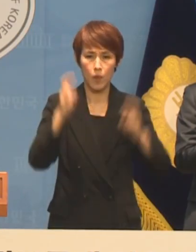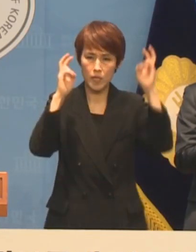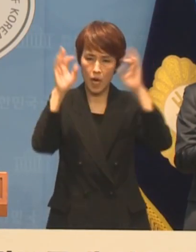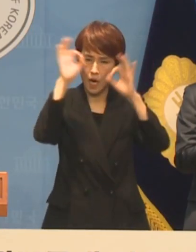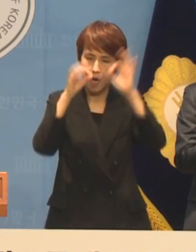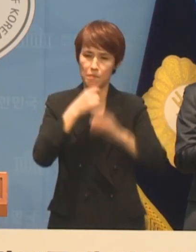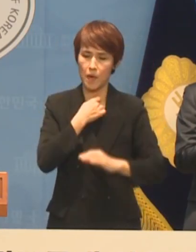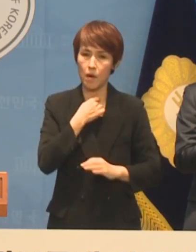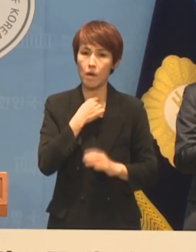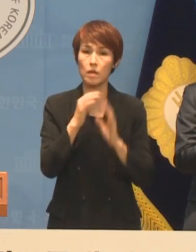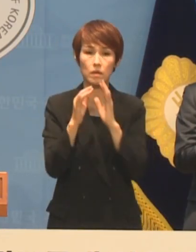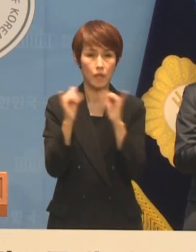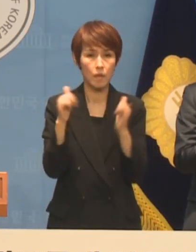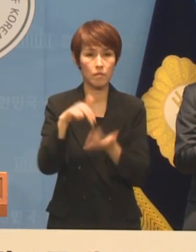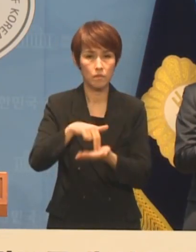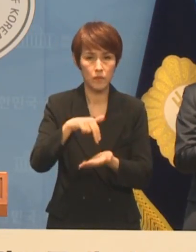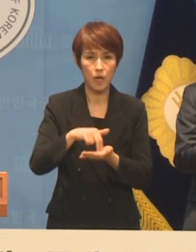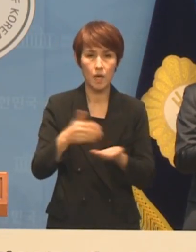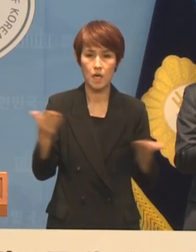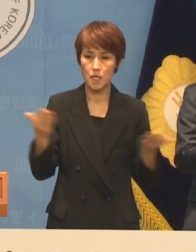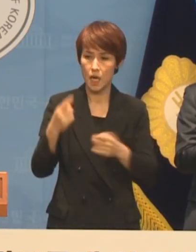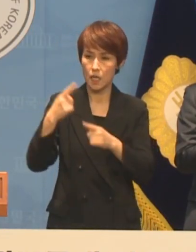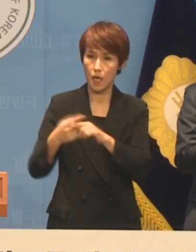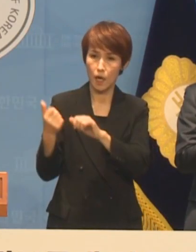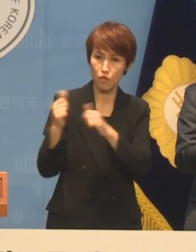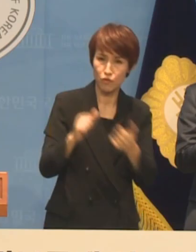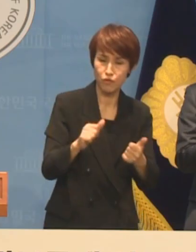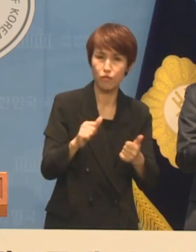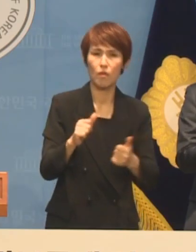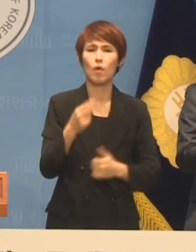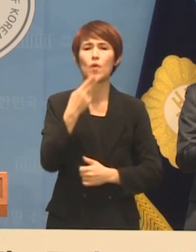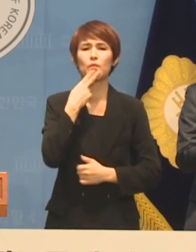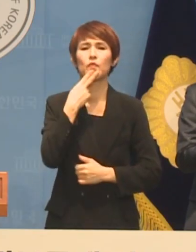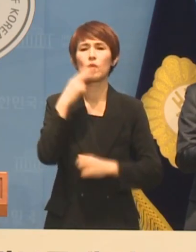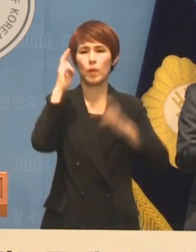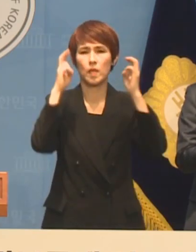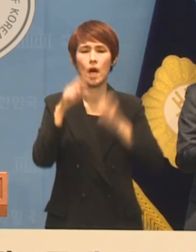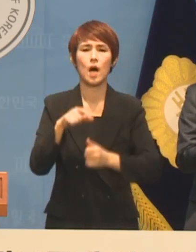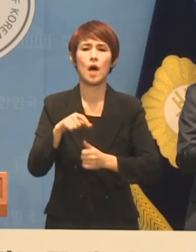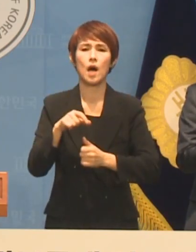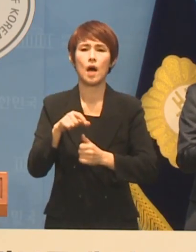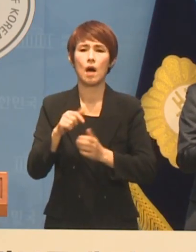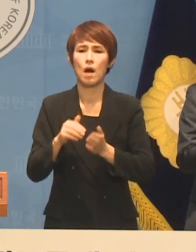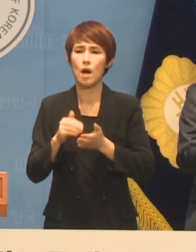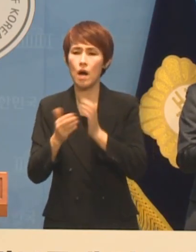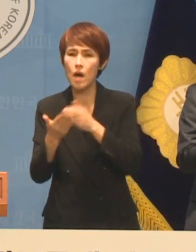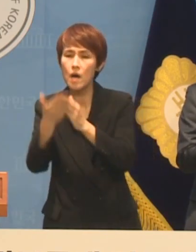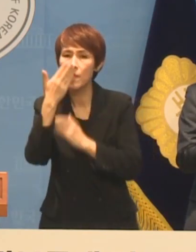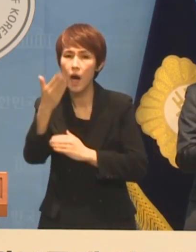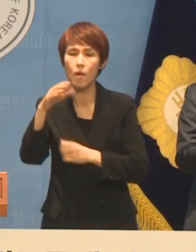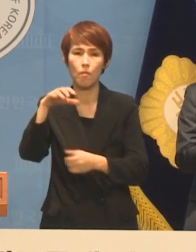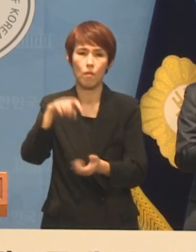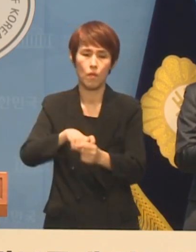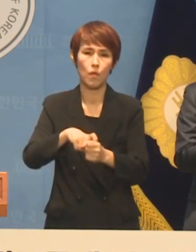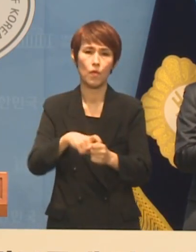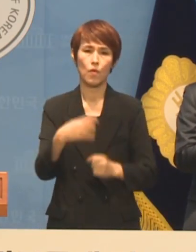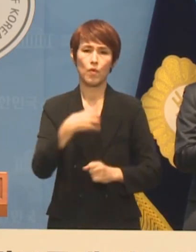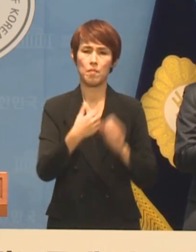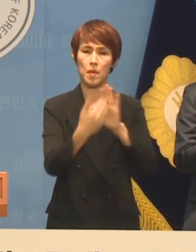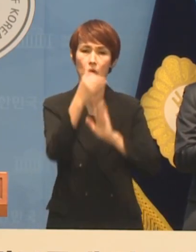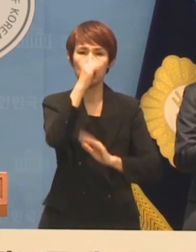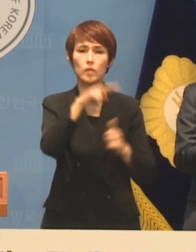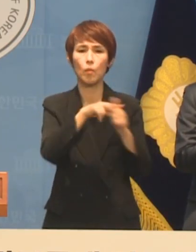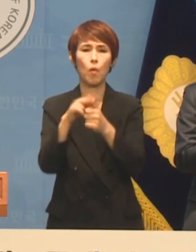찾는 구직자들에게는 일하다 죽지 않을 직장을 구할 수 있도록 위험을 예방하기 위한 정보 공개가 확대될